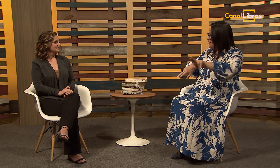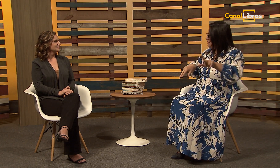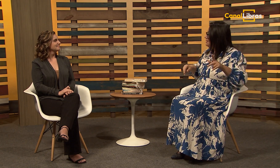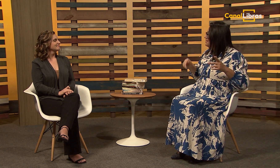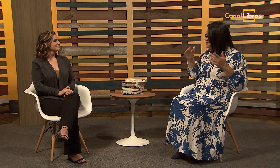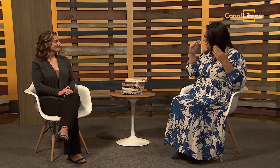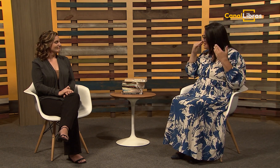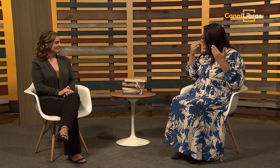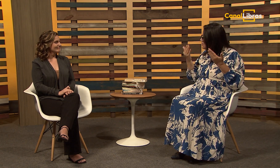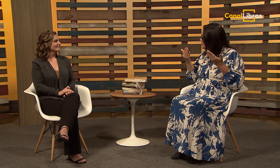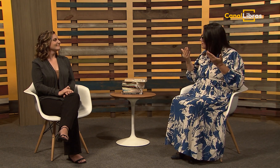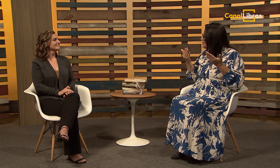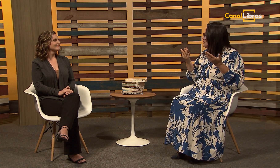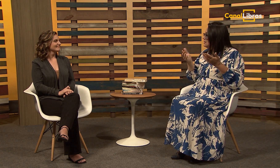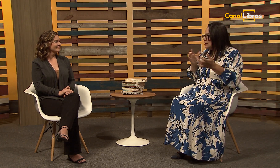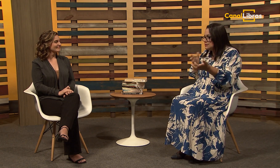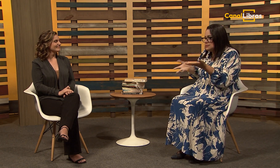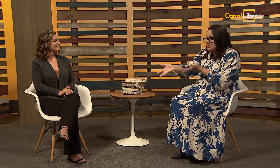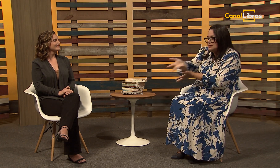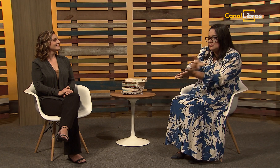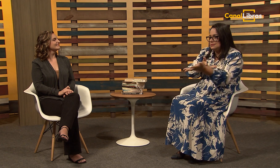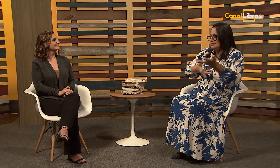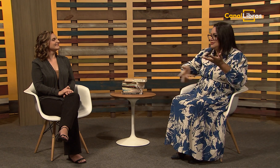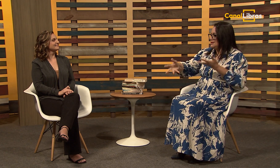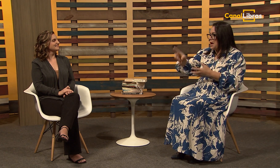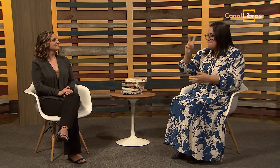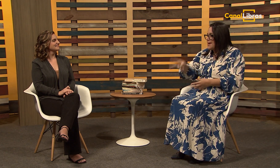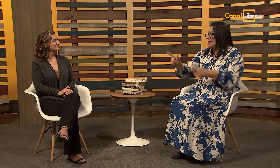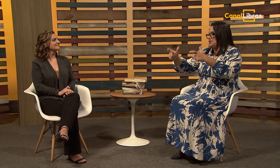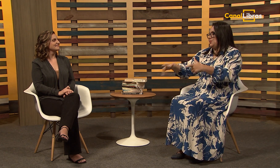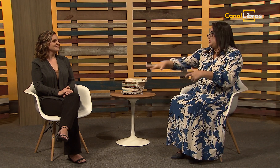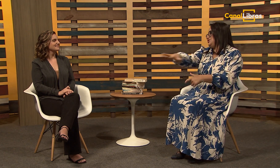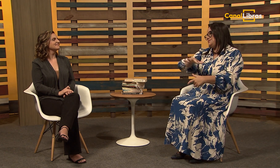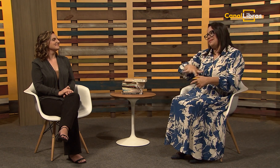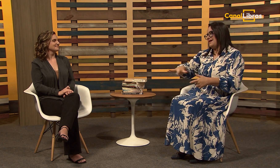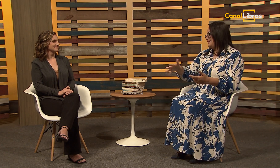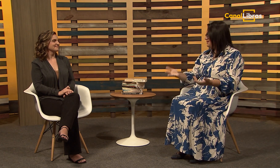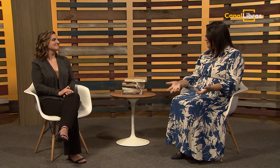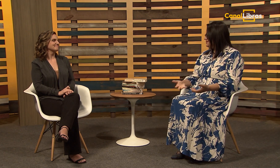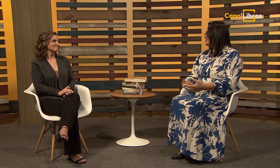a proposta é termos todos interagindo no mesmo espaço escolar.